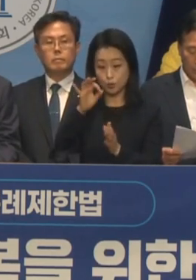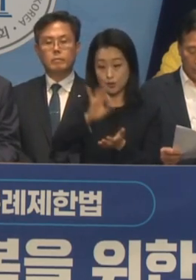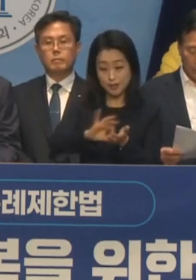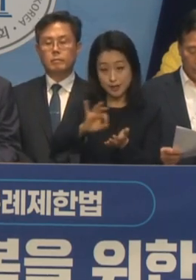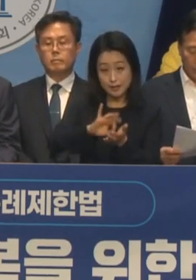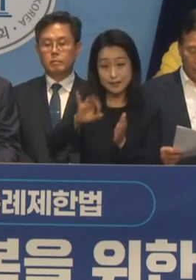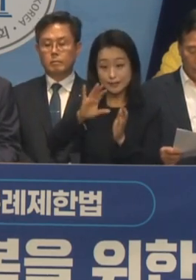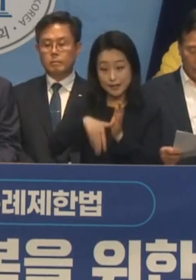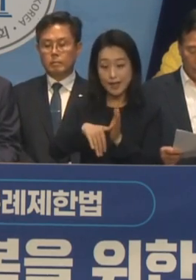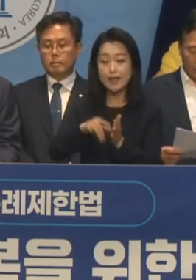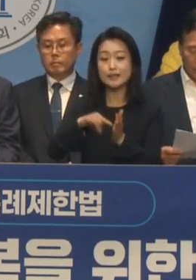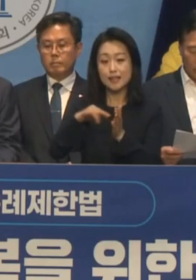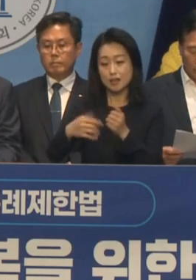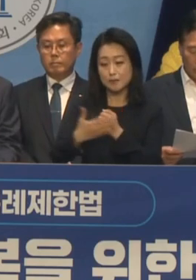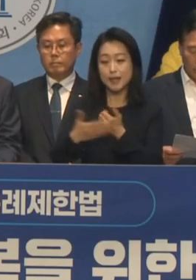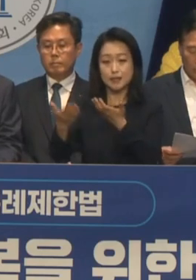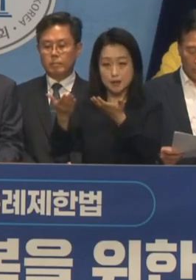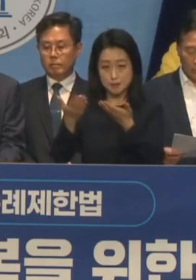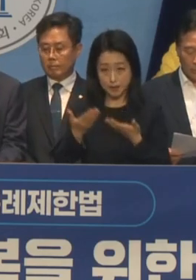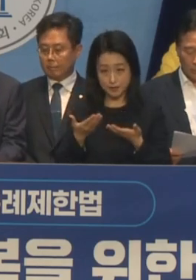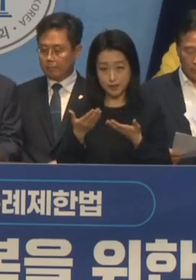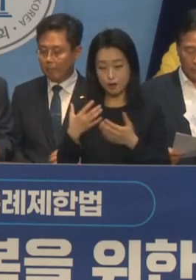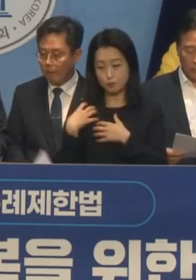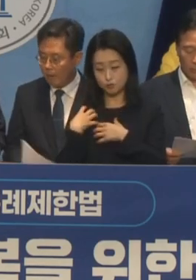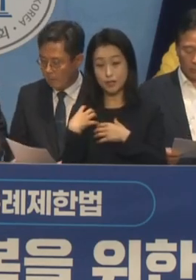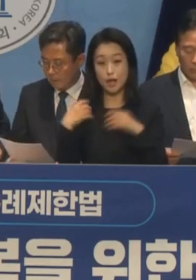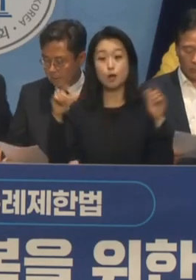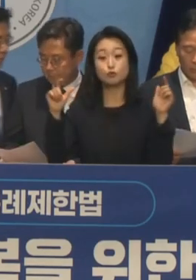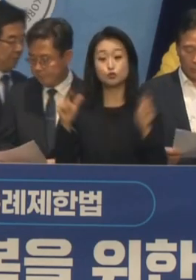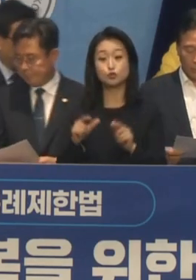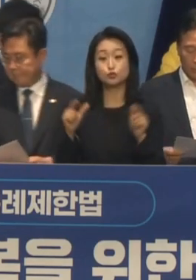경제적 부담을 완화하고자 합니다.